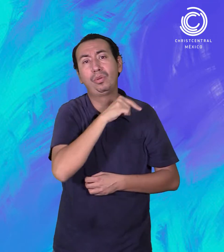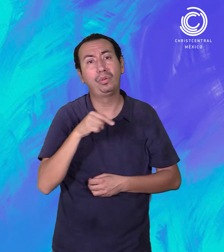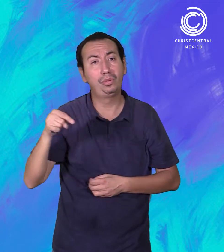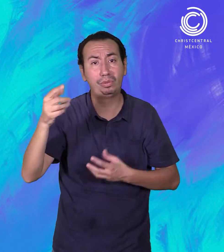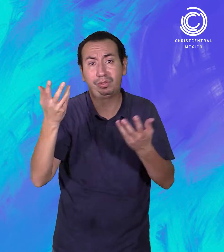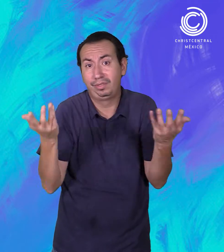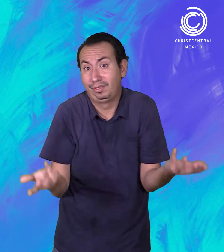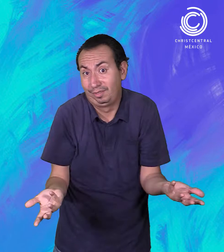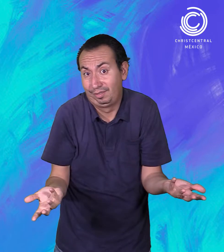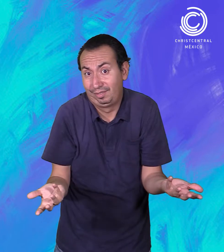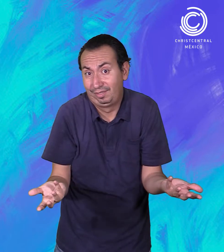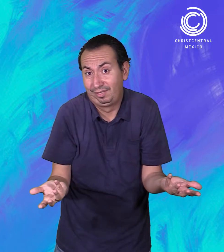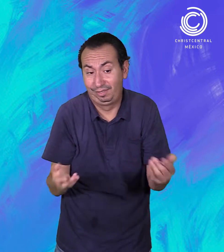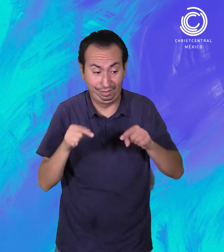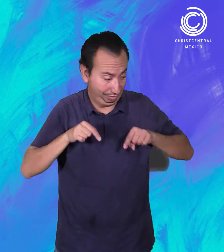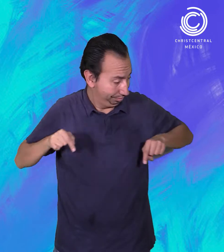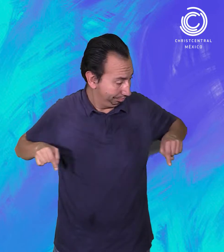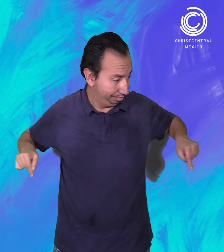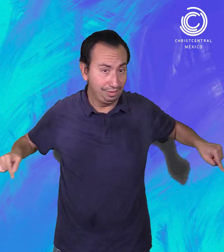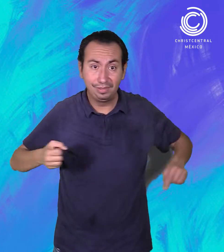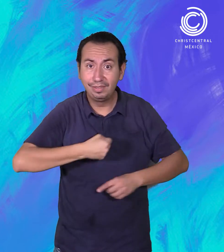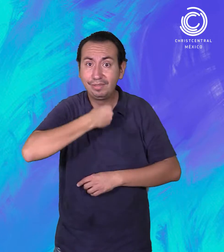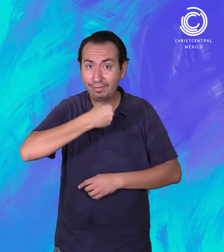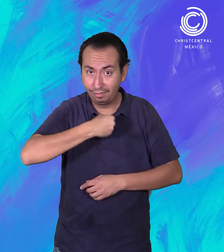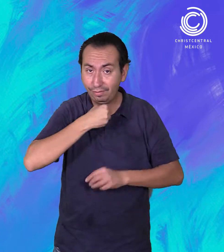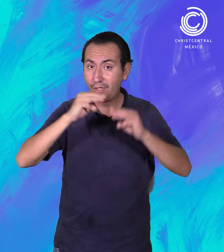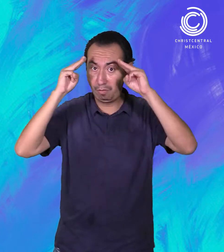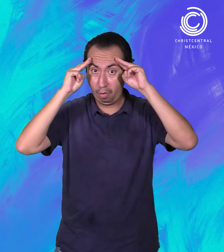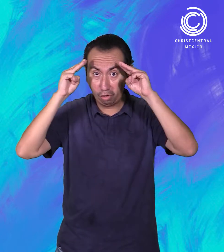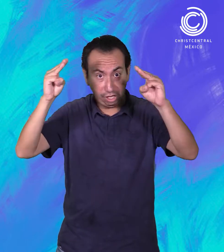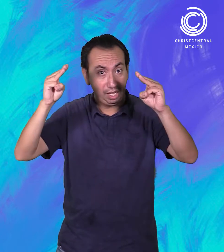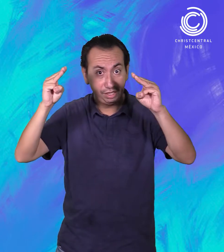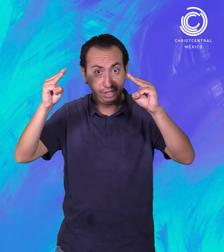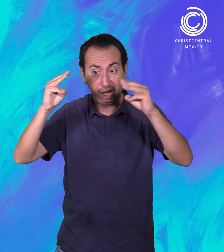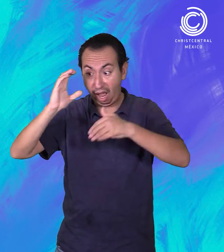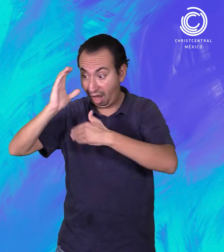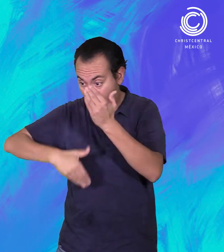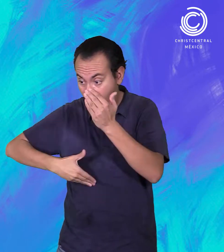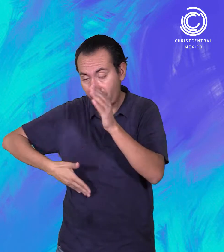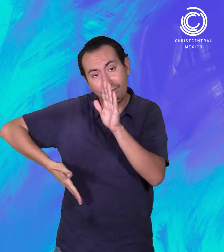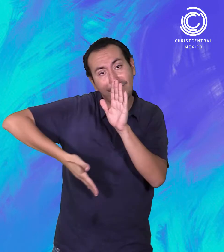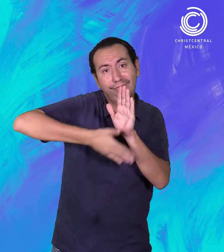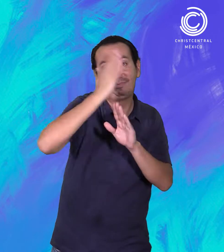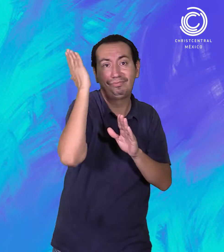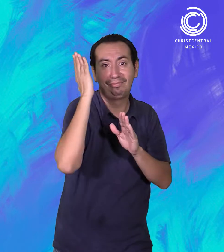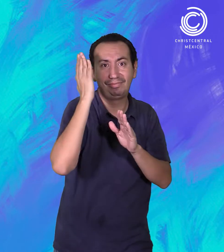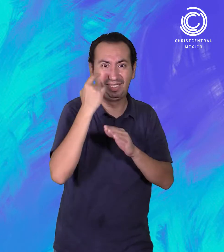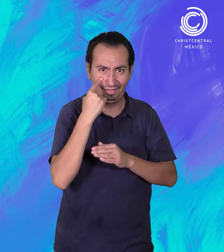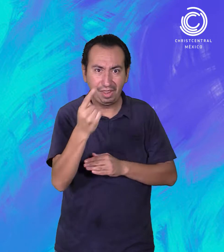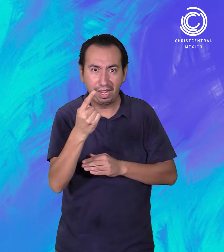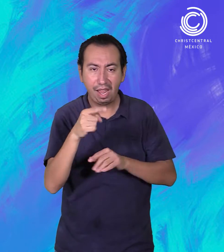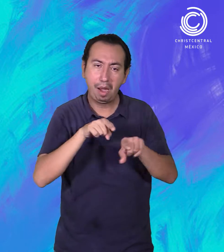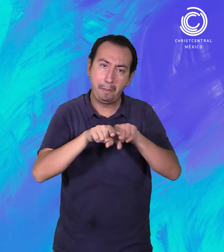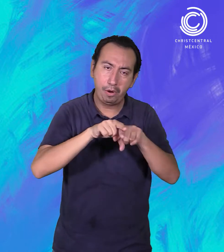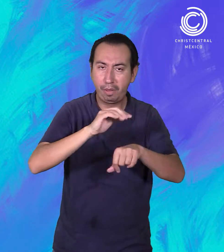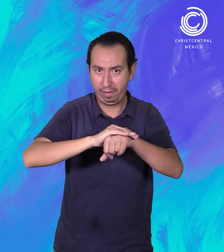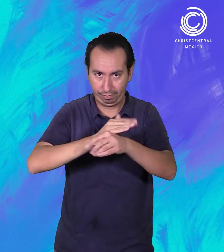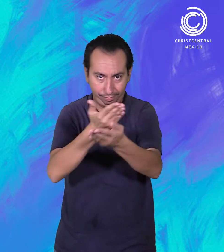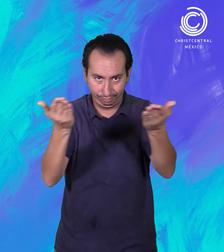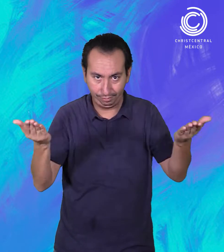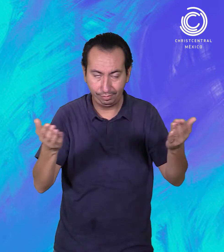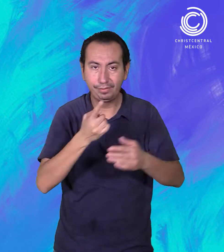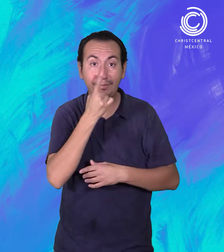Entonces Moisés y los ancianos regresaron al campamento. Lo que está diciendo este pasaje, hermanos y amigos,